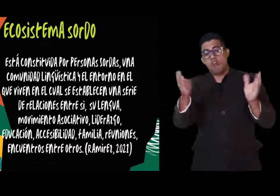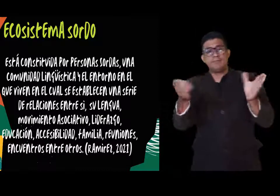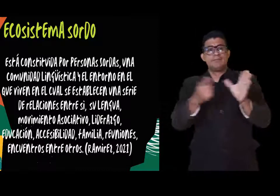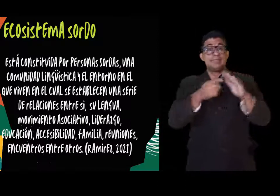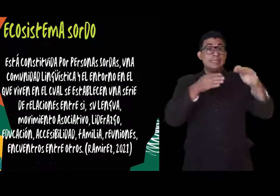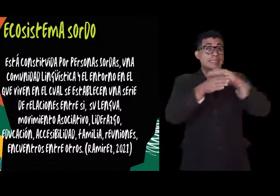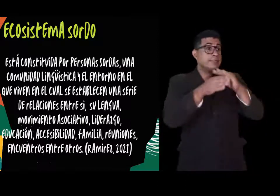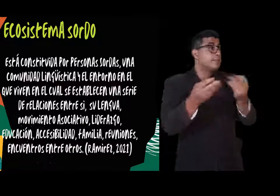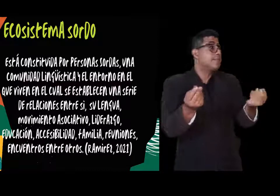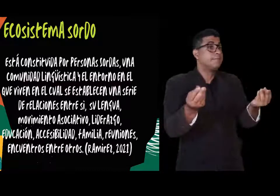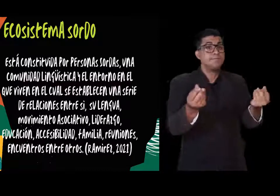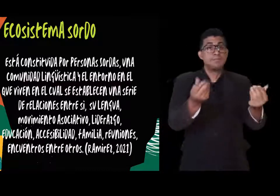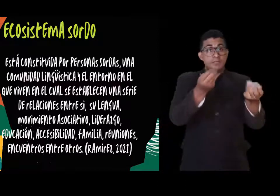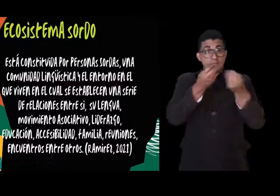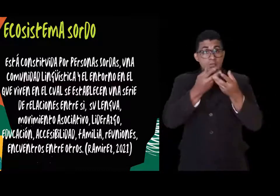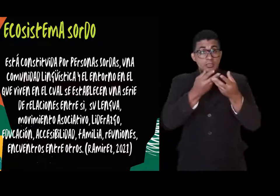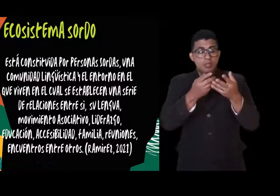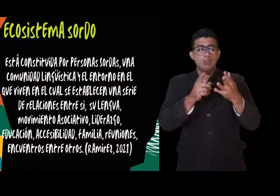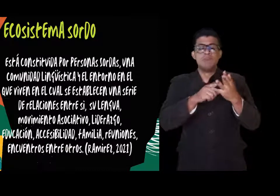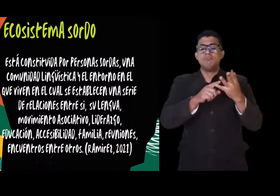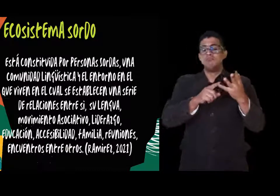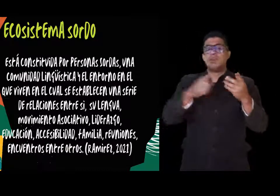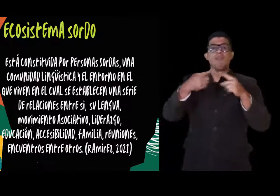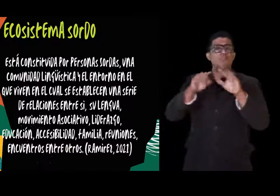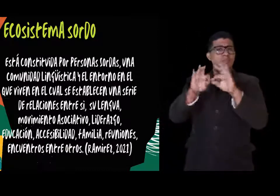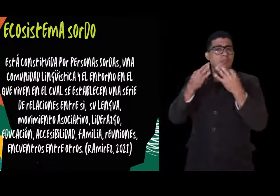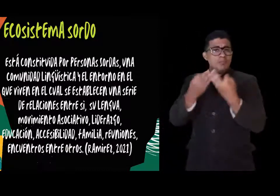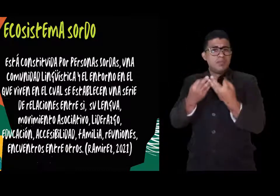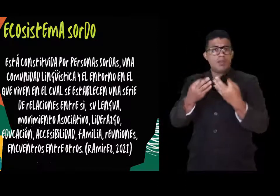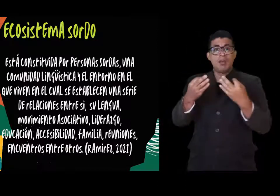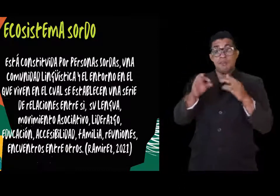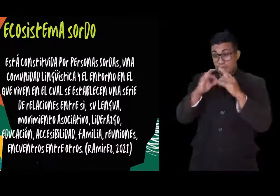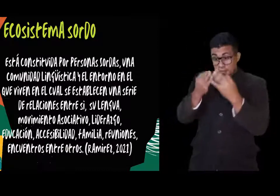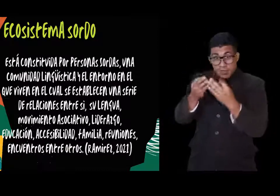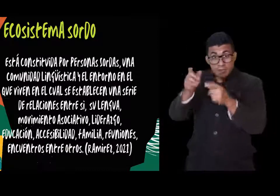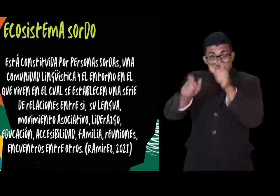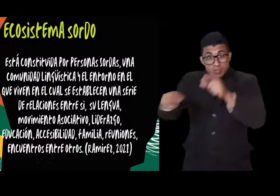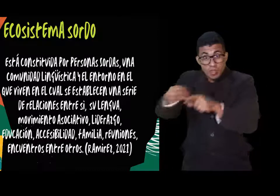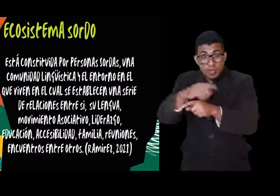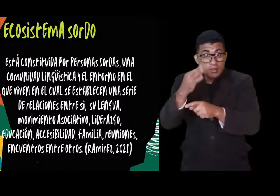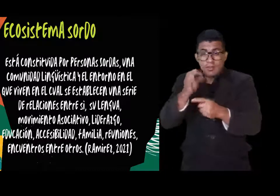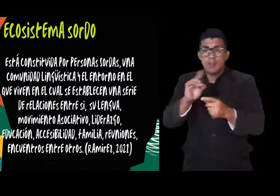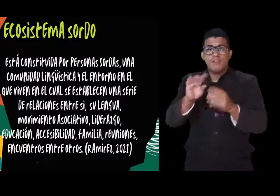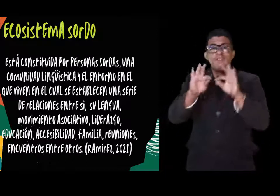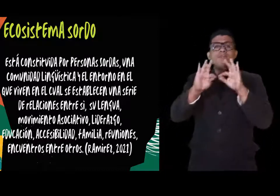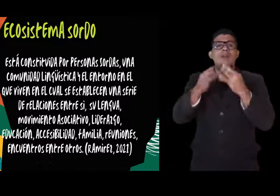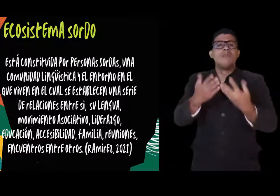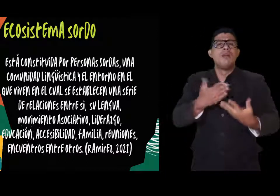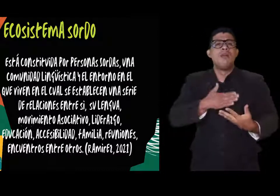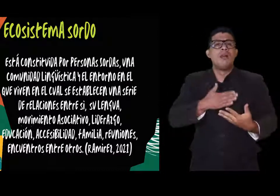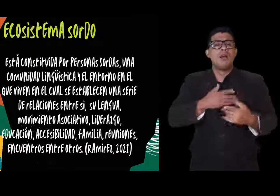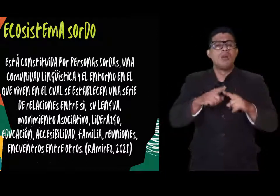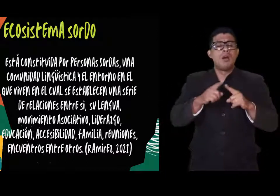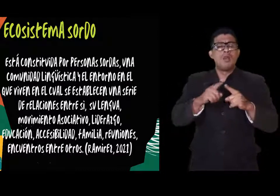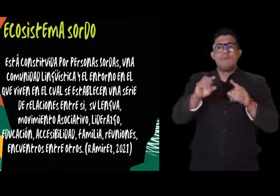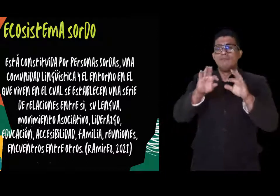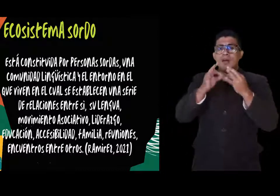y también con encuentros sociales y así muchos otros.